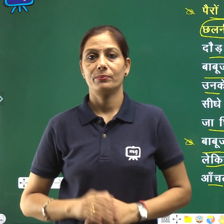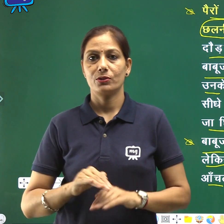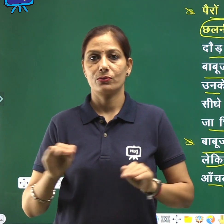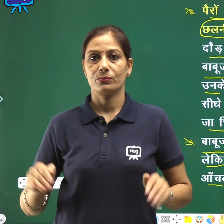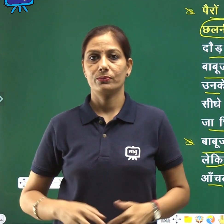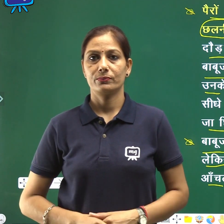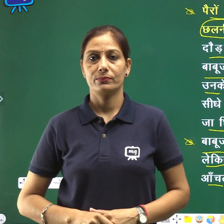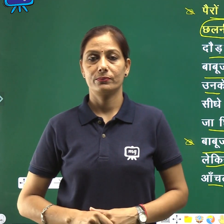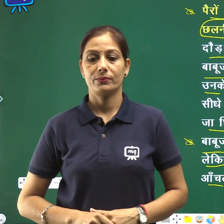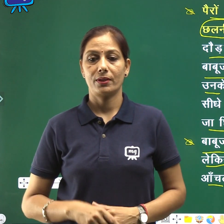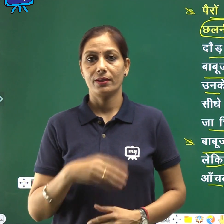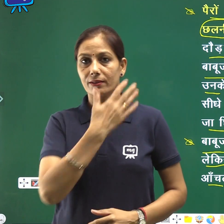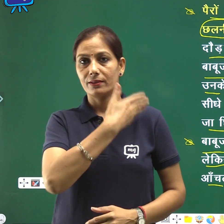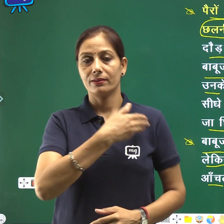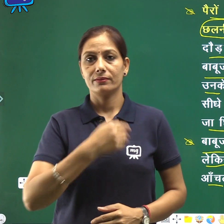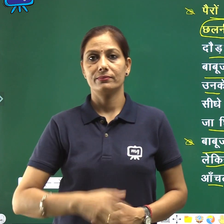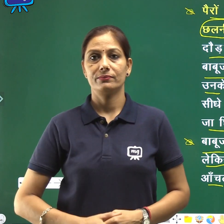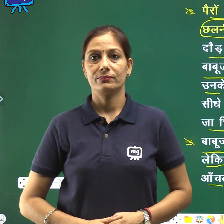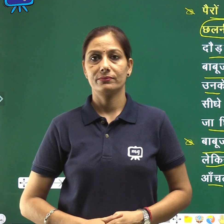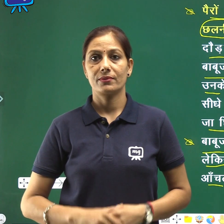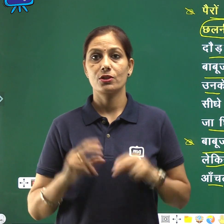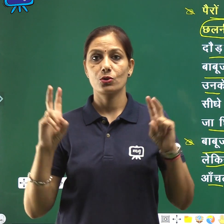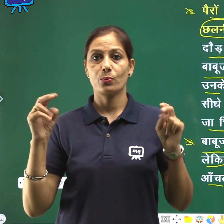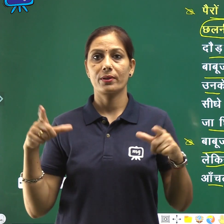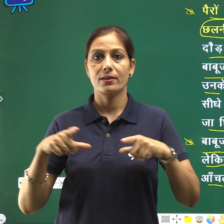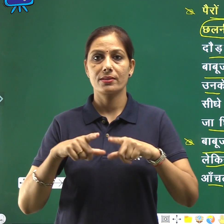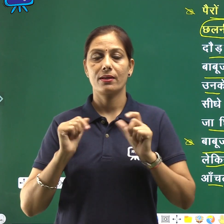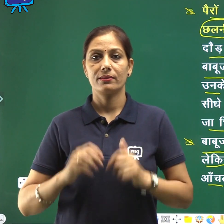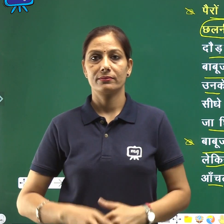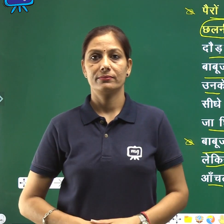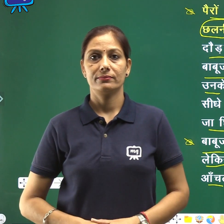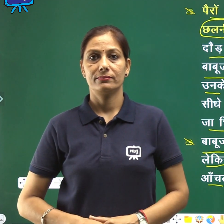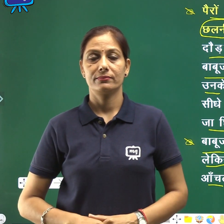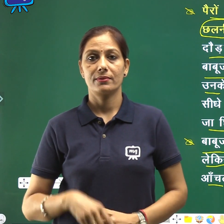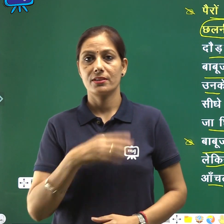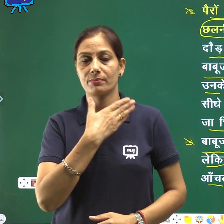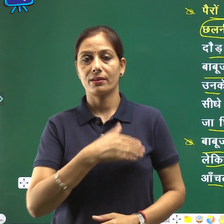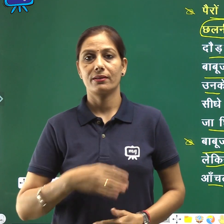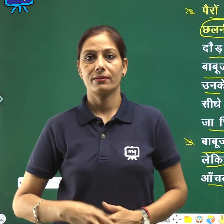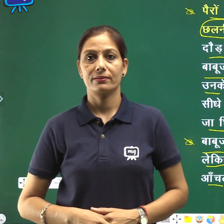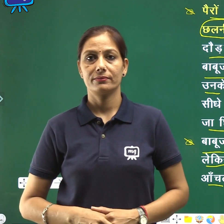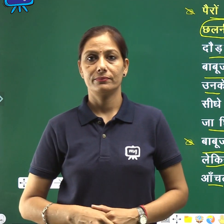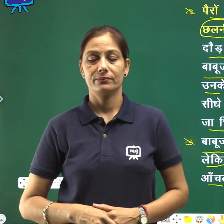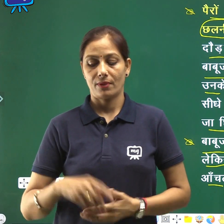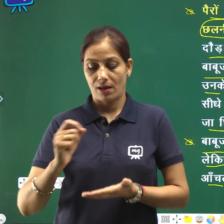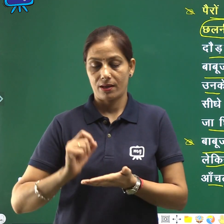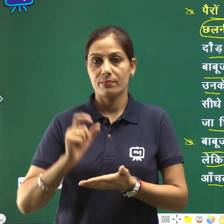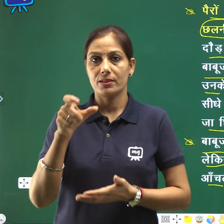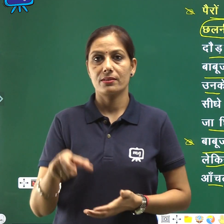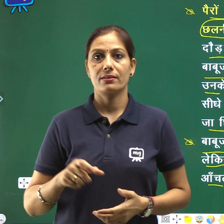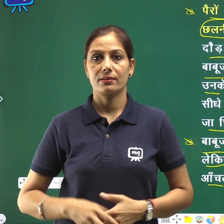बच्चों, ये था इस अध्याय का सार, जिसमें लेखक ने